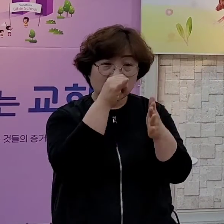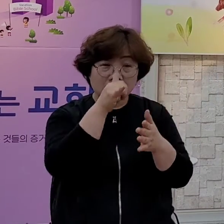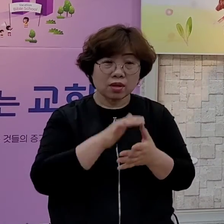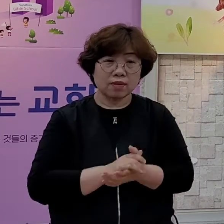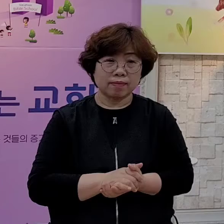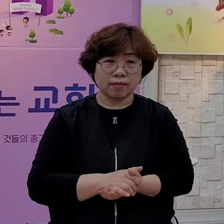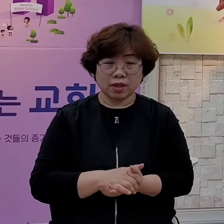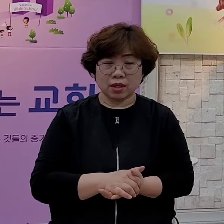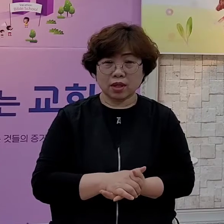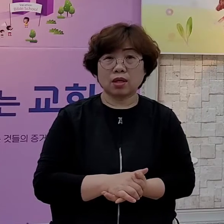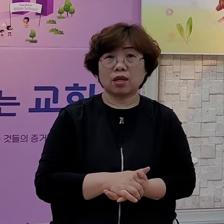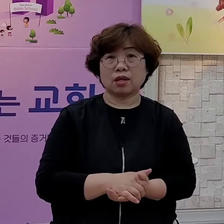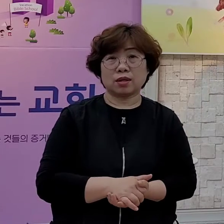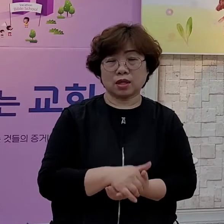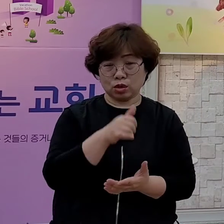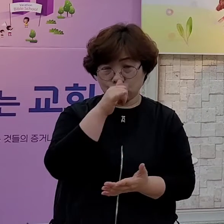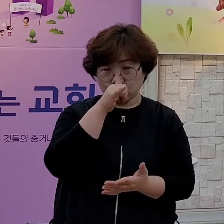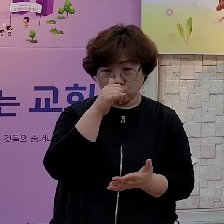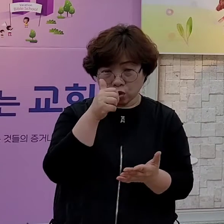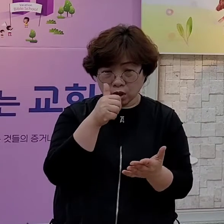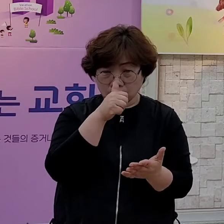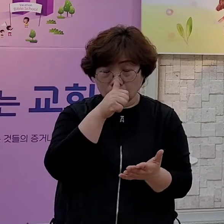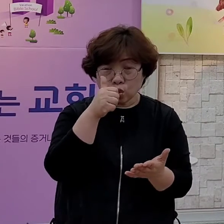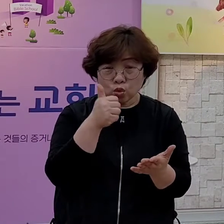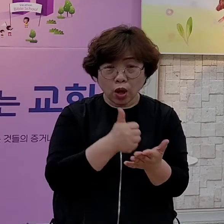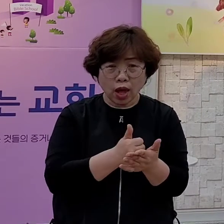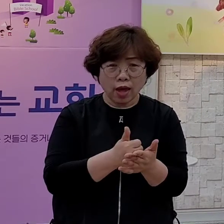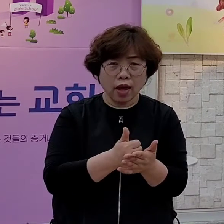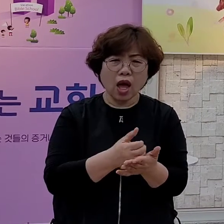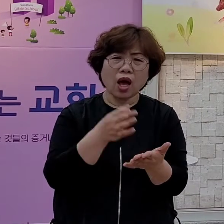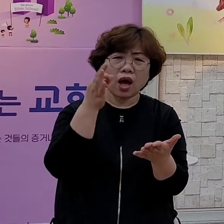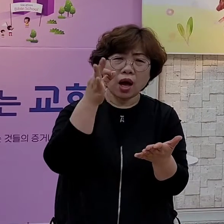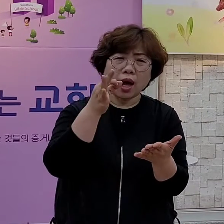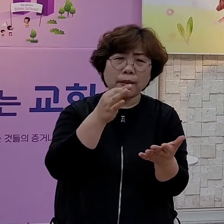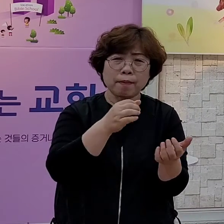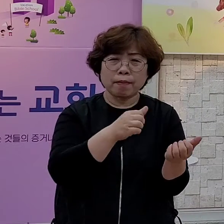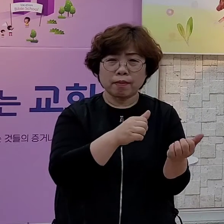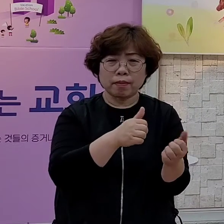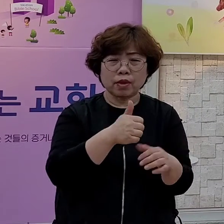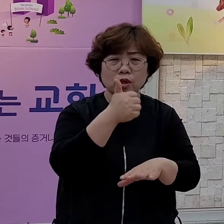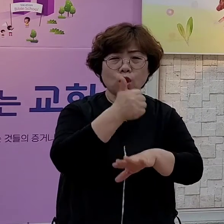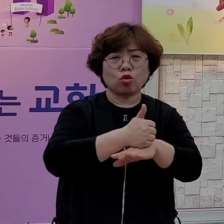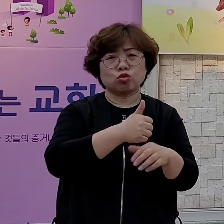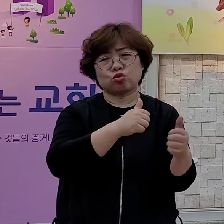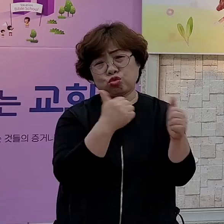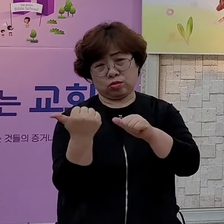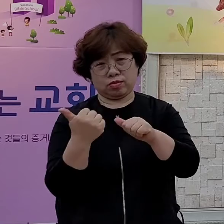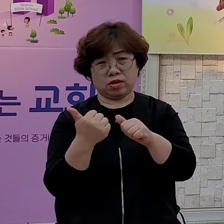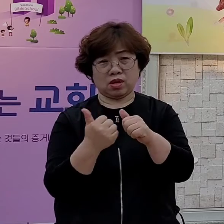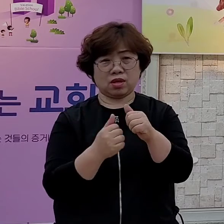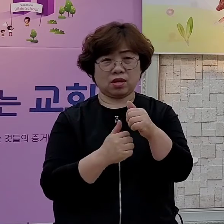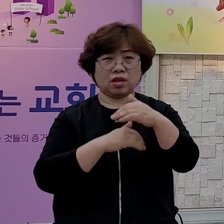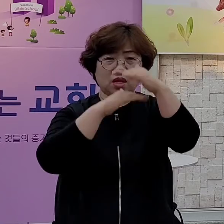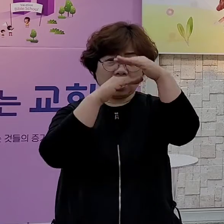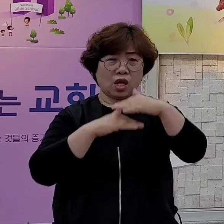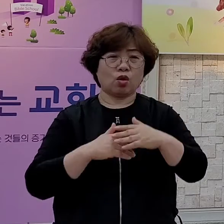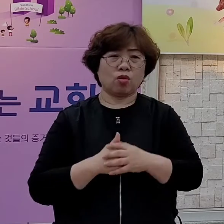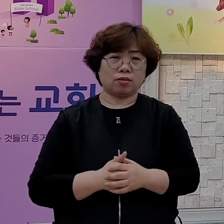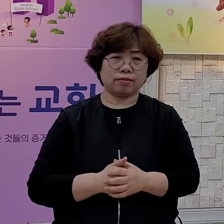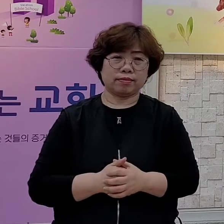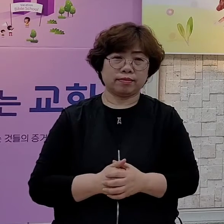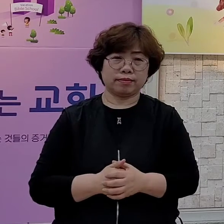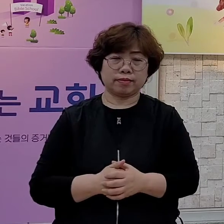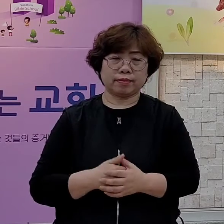죽음이 되는 이런 엄청난 과정들을 설명해 주고 있는 오늘 본문이죠. 그러니까 자기 욕심과